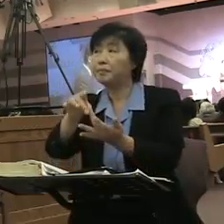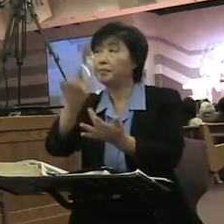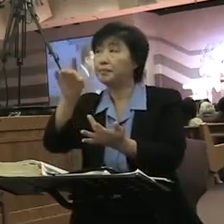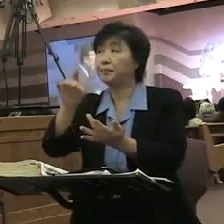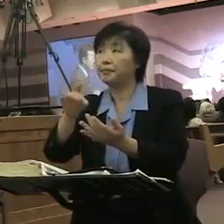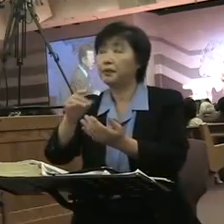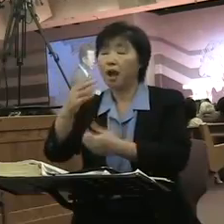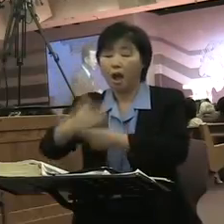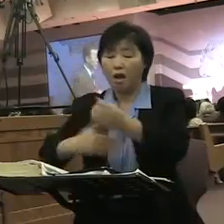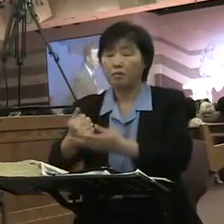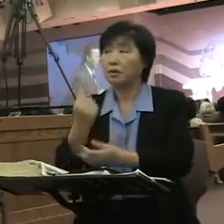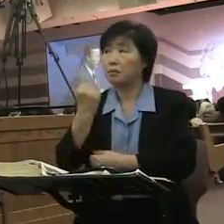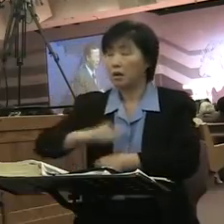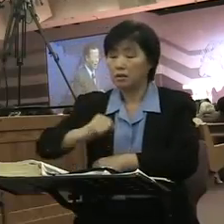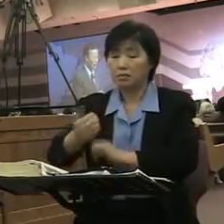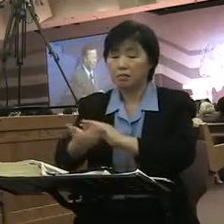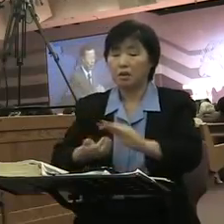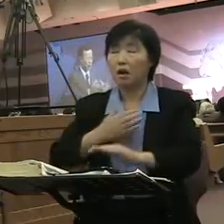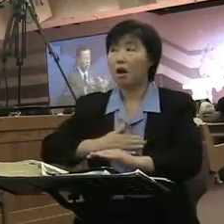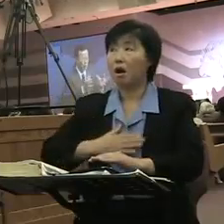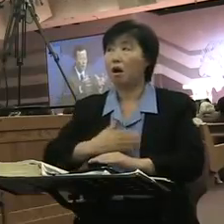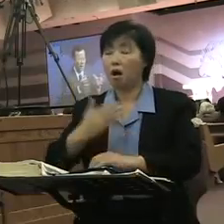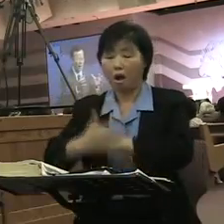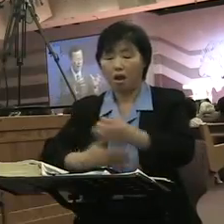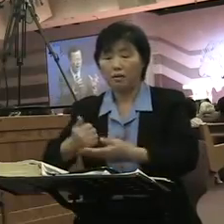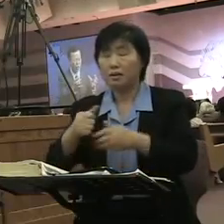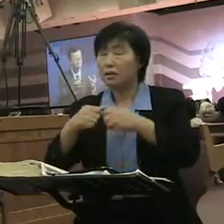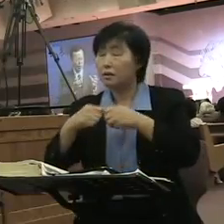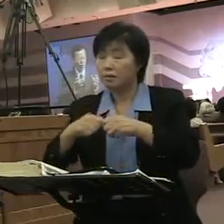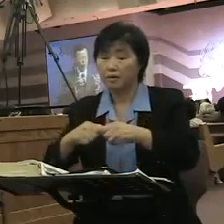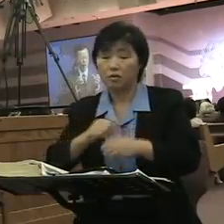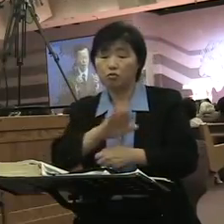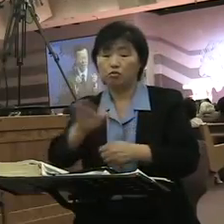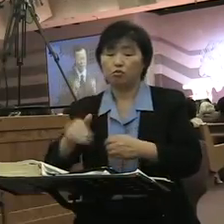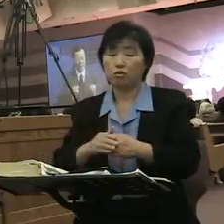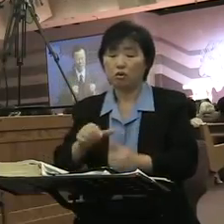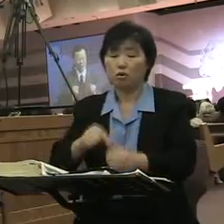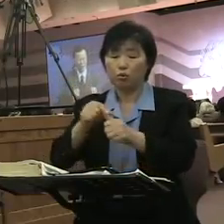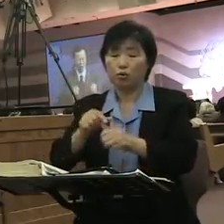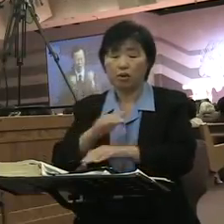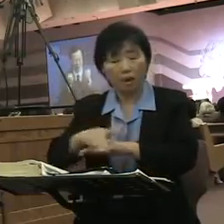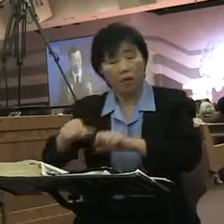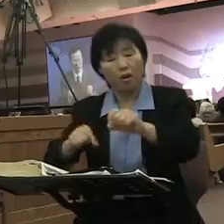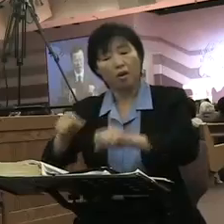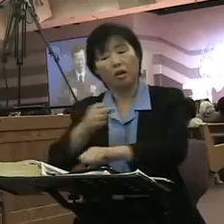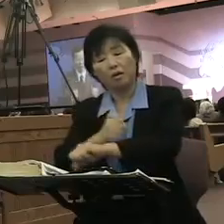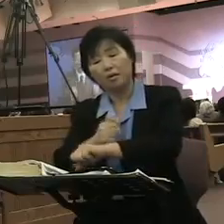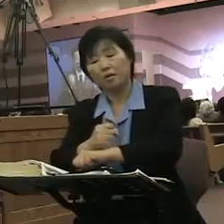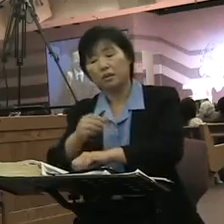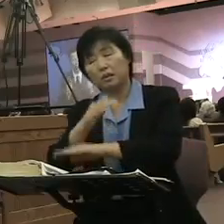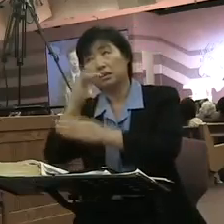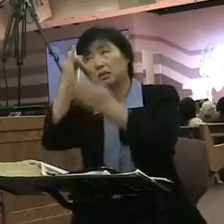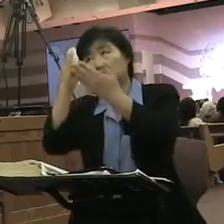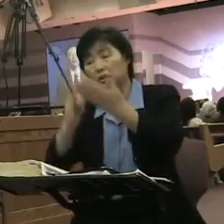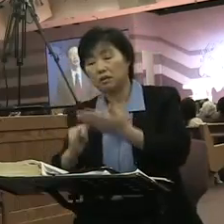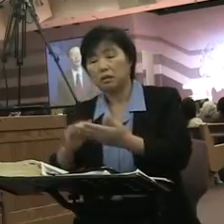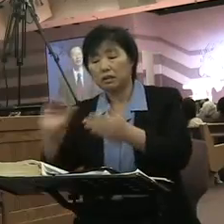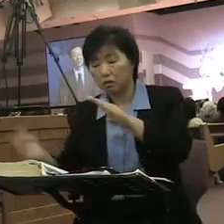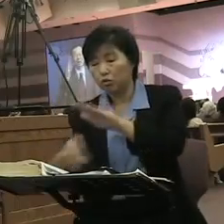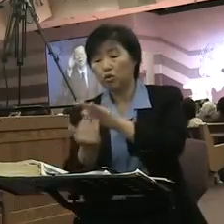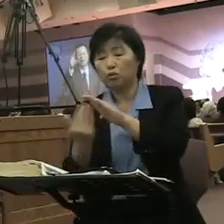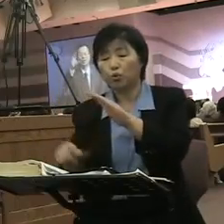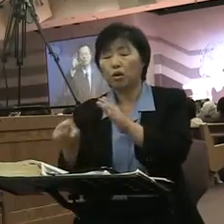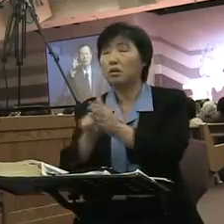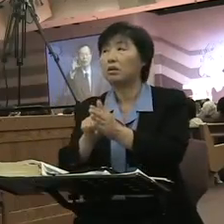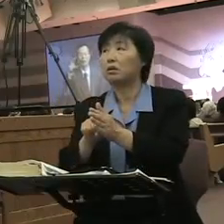하나님께 반항할 것을 미리 하시고, 하나님께서 섬세하게 우리의 구원을 계획하시고 그리시면서 이루시기